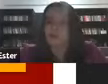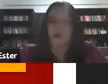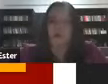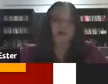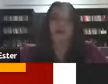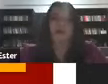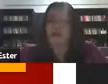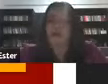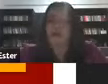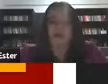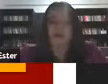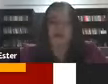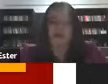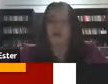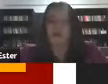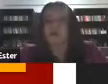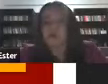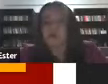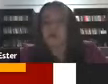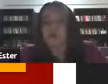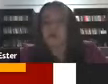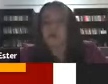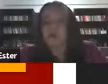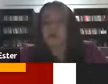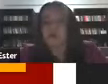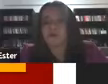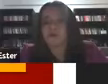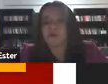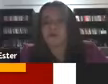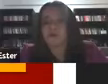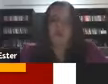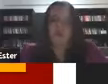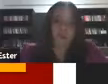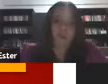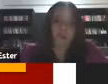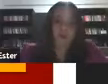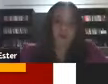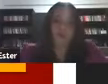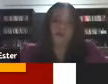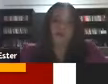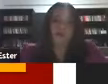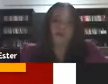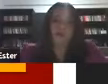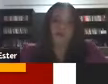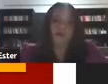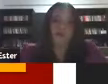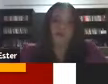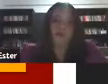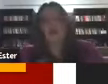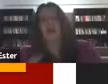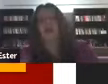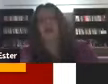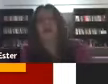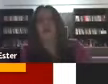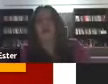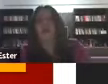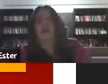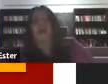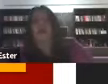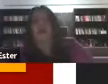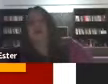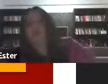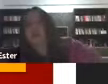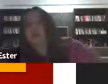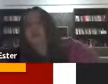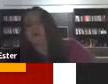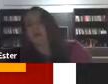recursos, mas a gente tem visto um momento muito forte de desfinanciamento, a gente vai ver isso de forma mais concreta, e um modelo de